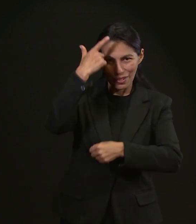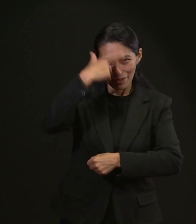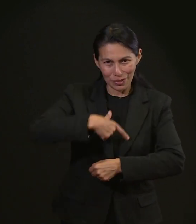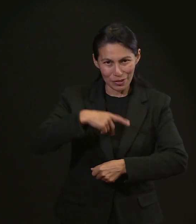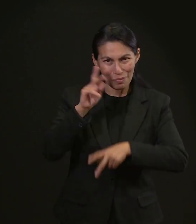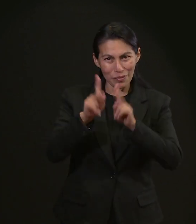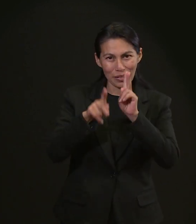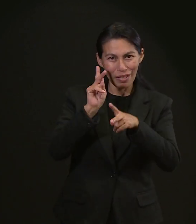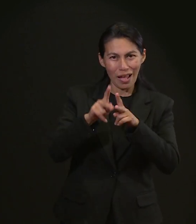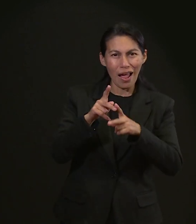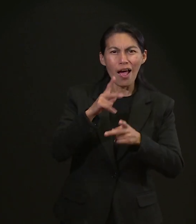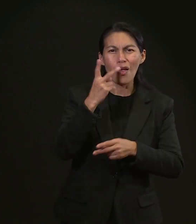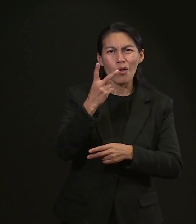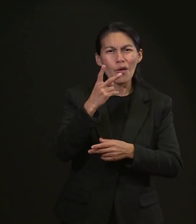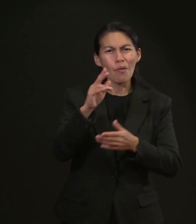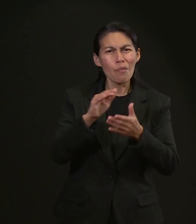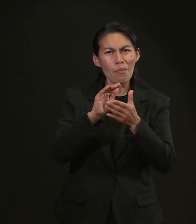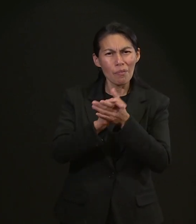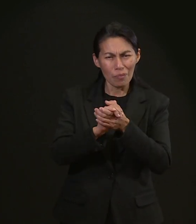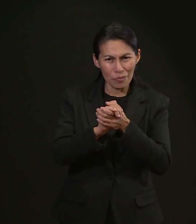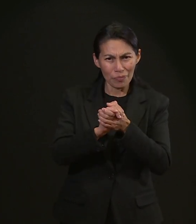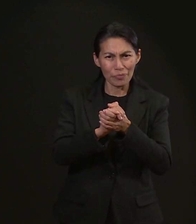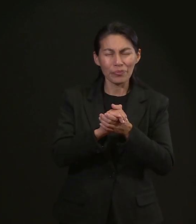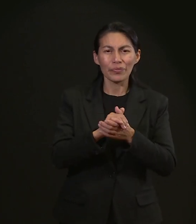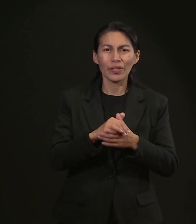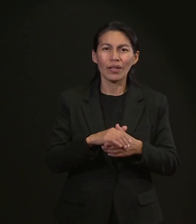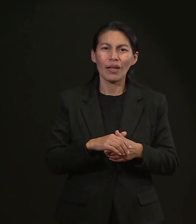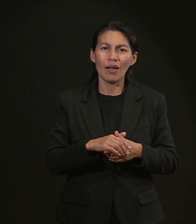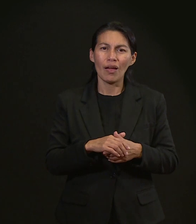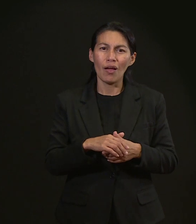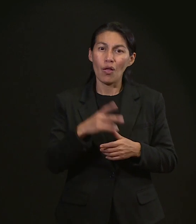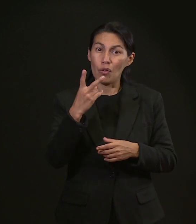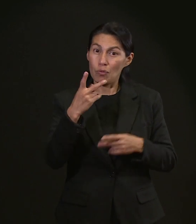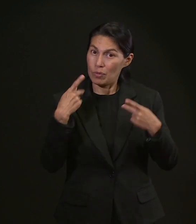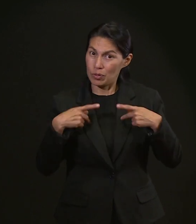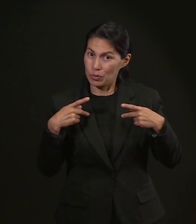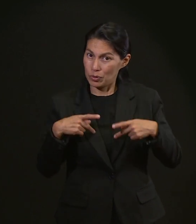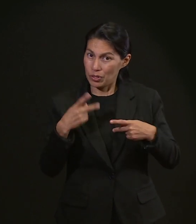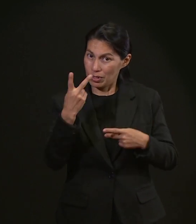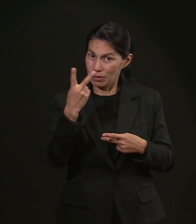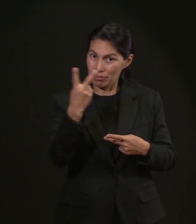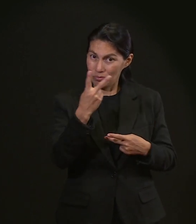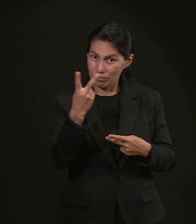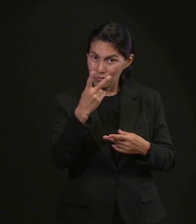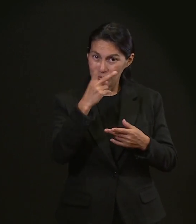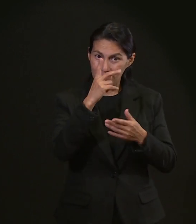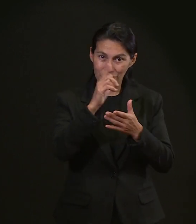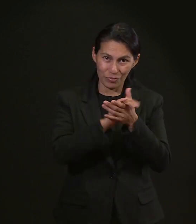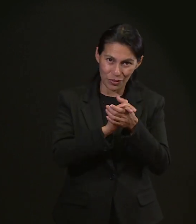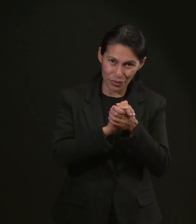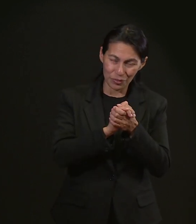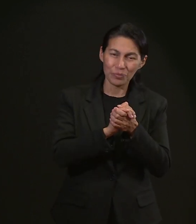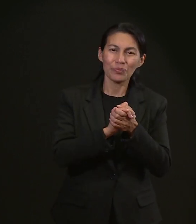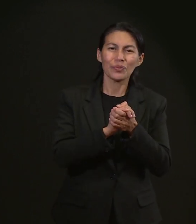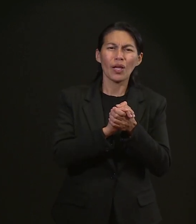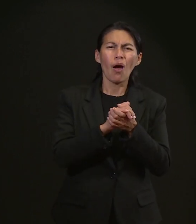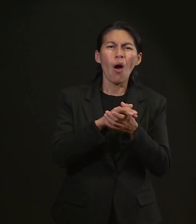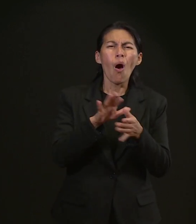con un matrimonio que nos contará cómo se conocieron cómo se enamoraron